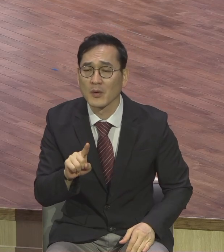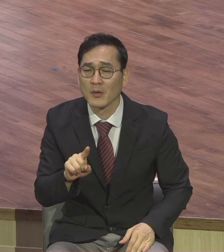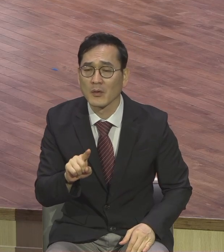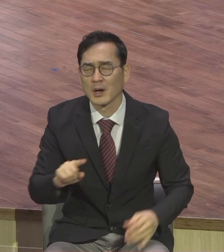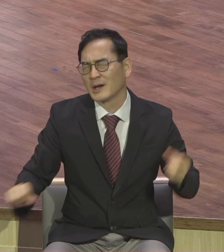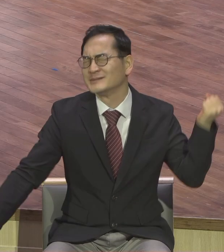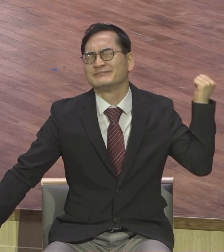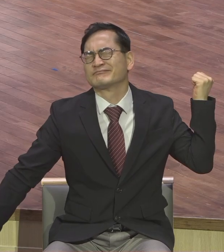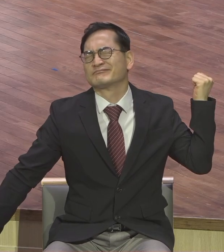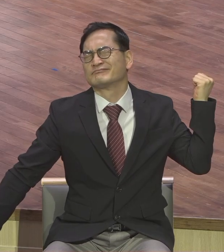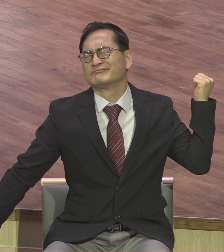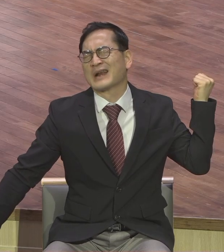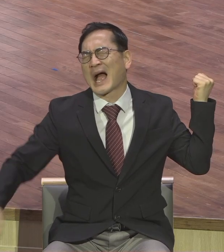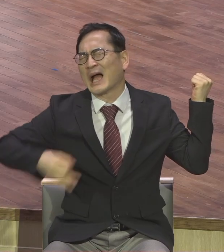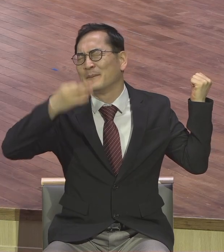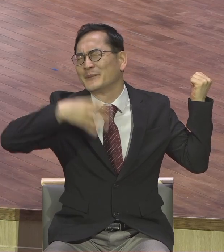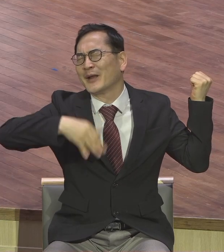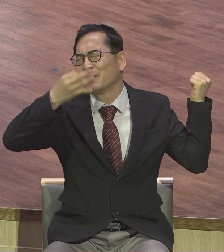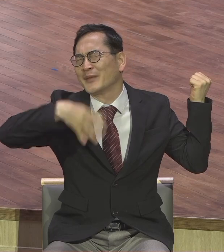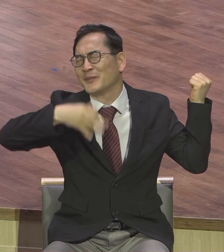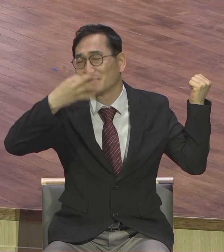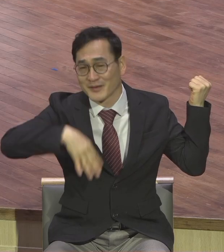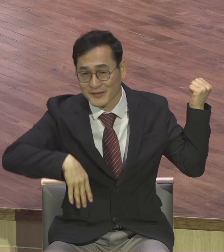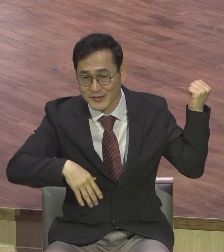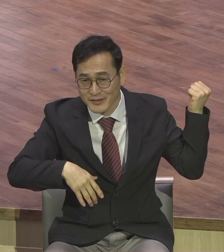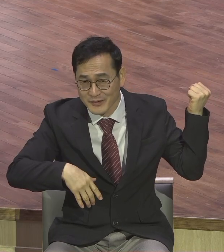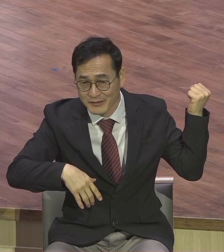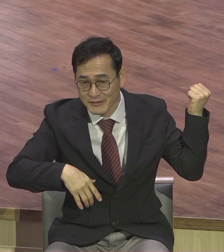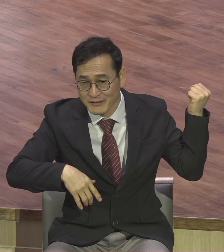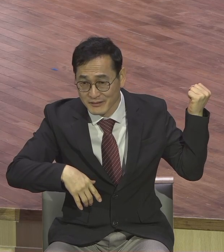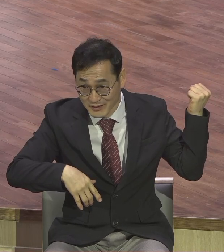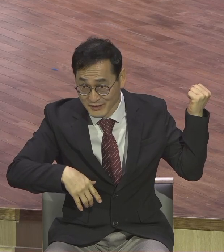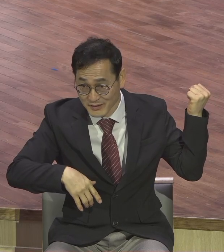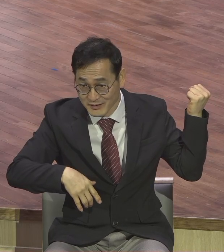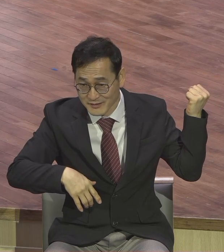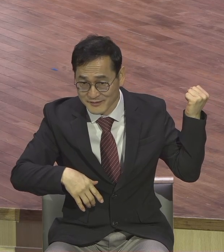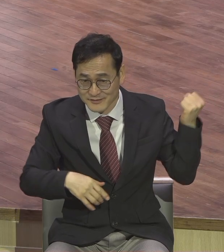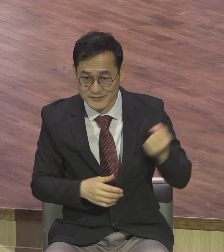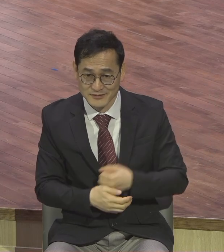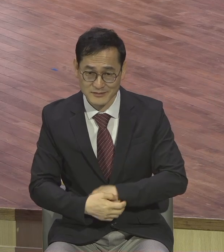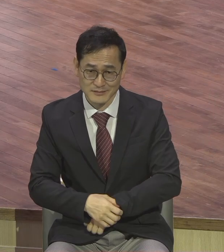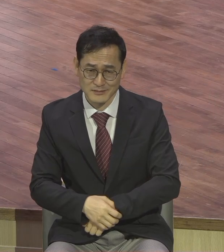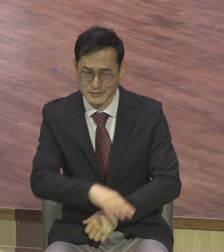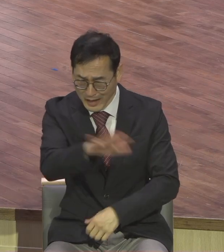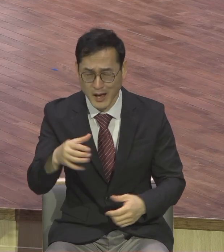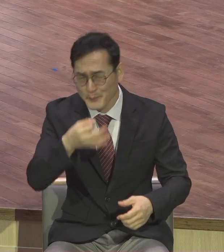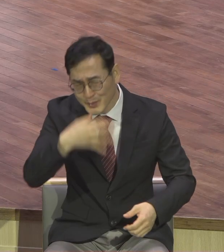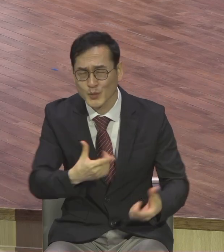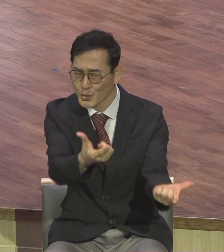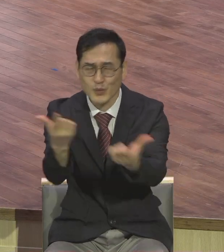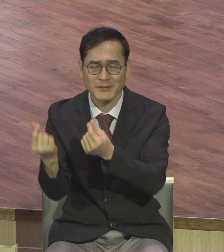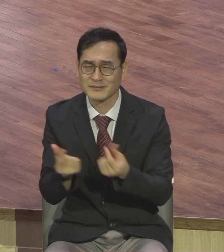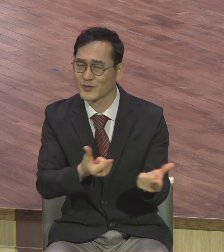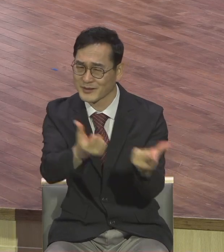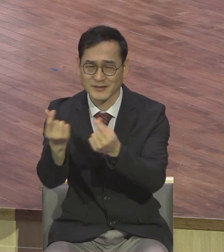뭐 아이고 피곤해 그랬습니까? 그럼 늘 피곤해. 자다가 일어나지 안 피곤한 사람 어디 있어요?